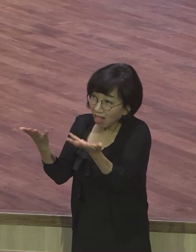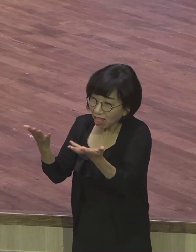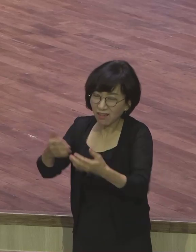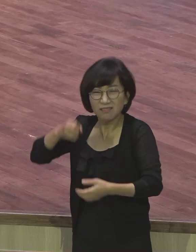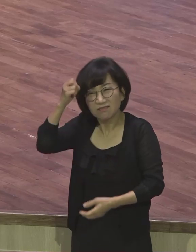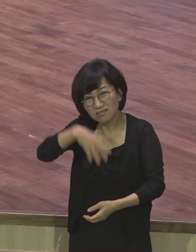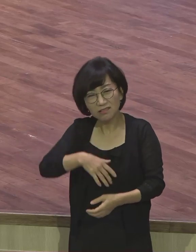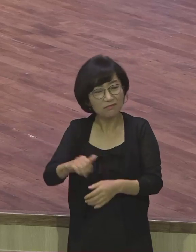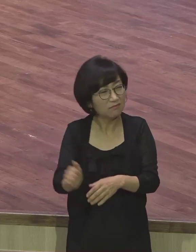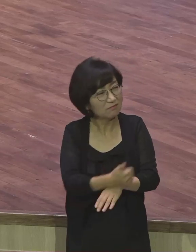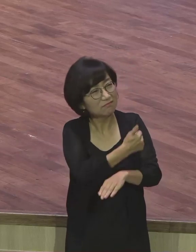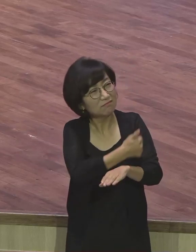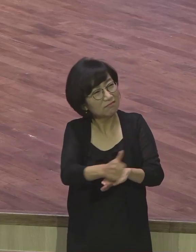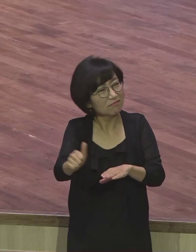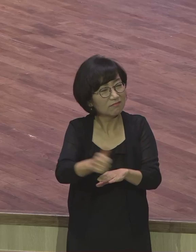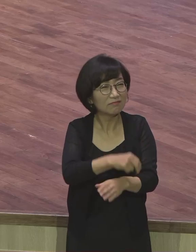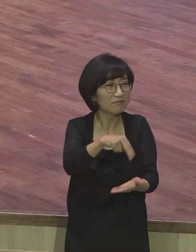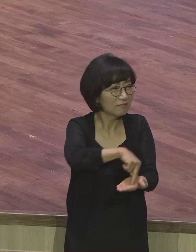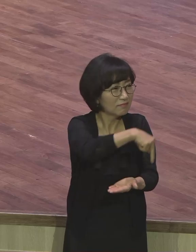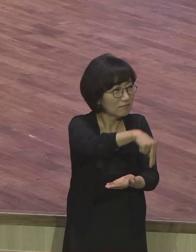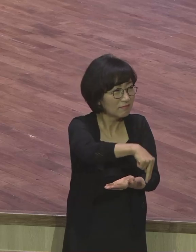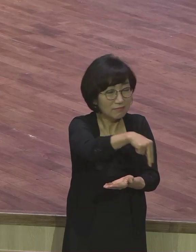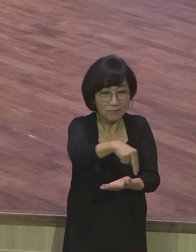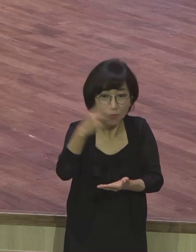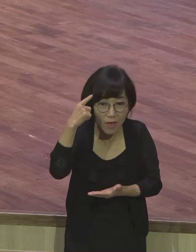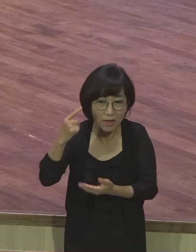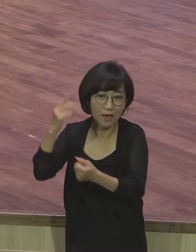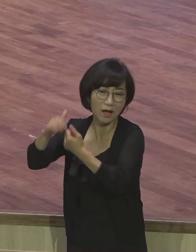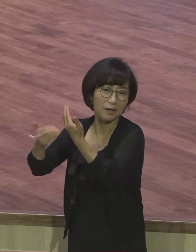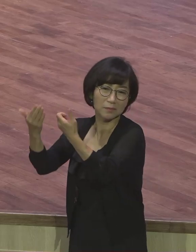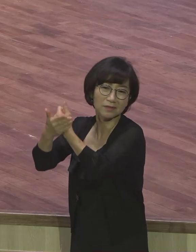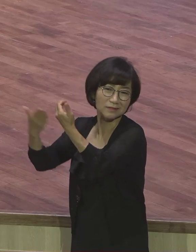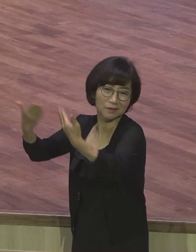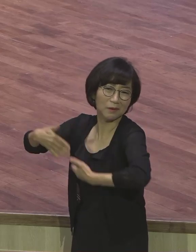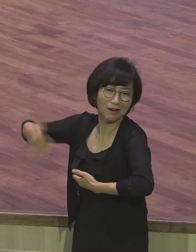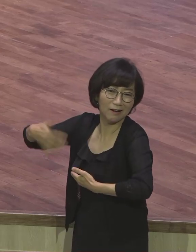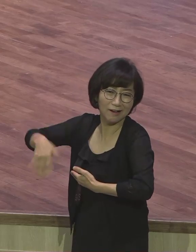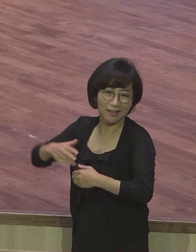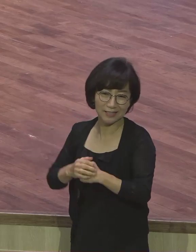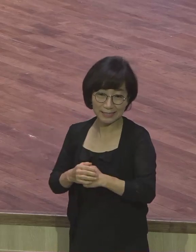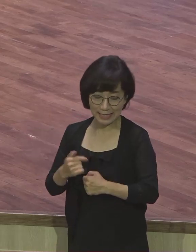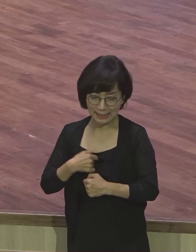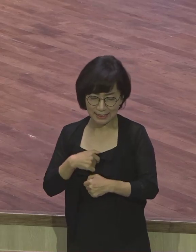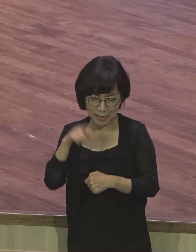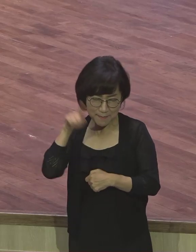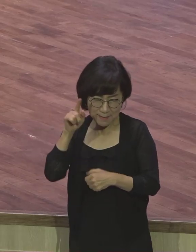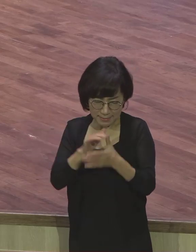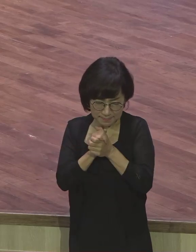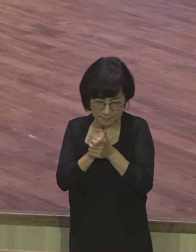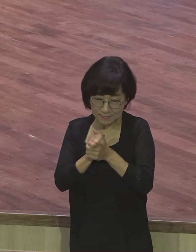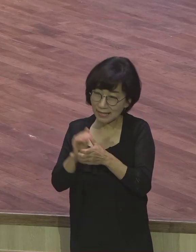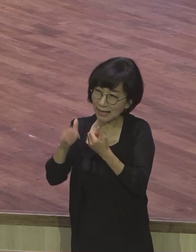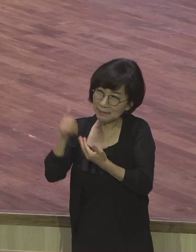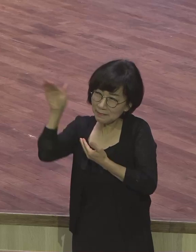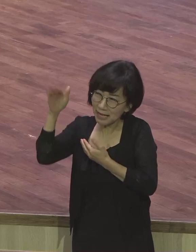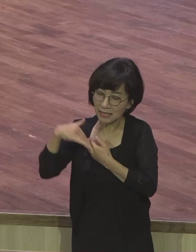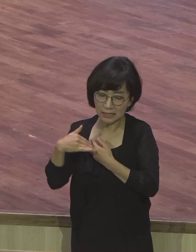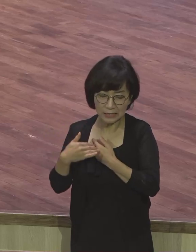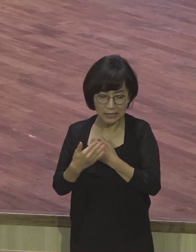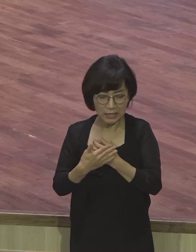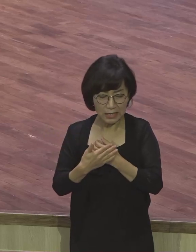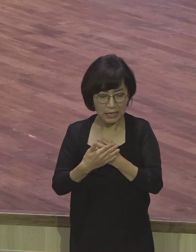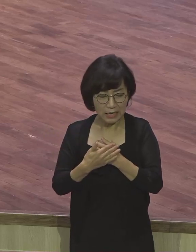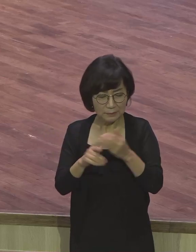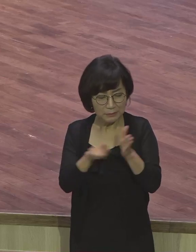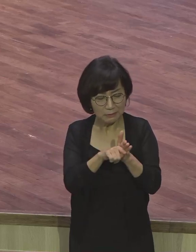그래서 비밀 교회 밖에 도는 사람들은 은혜를 못 받아서 그래요. 저는 매일 기도합니다. 하나님, 상처받은 사람, 믿음 약한 사람, 쓰러진